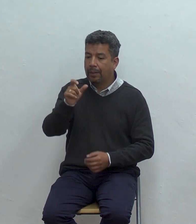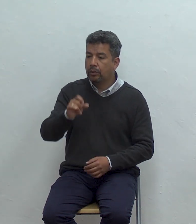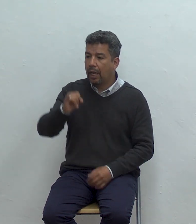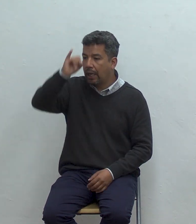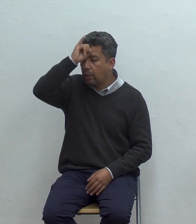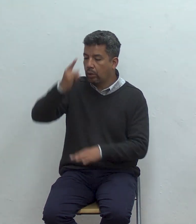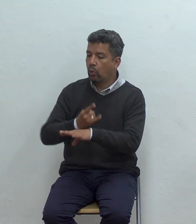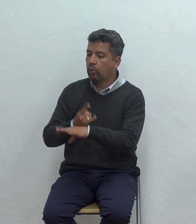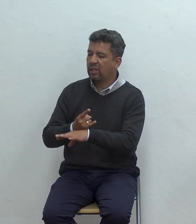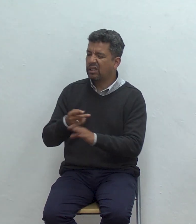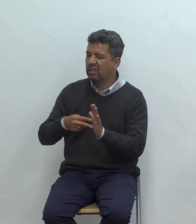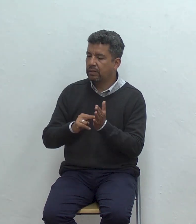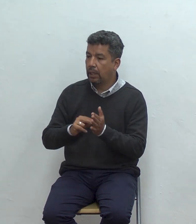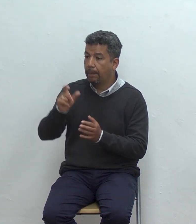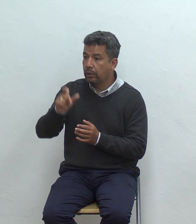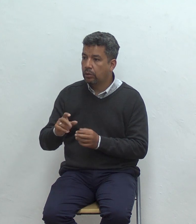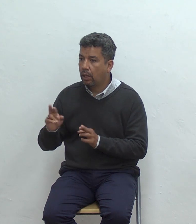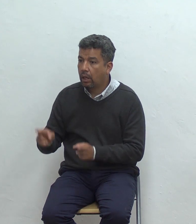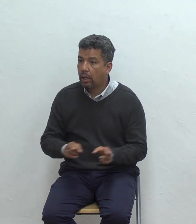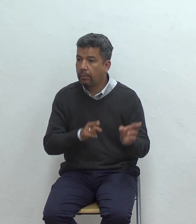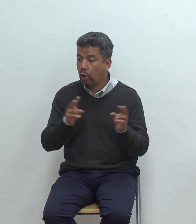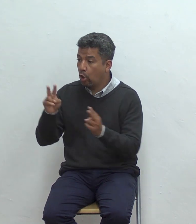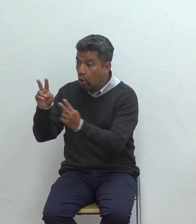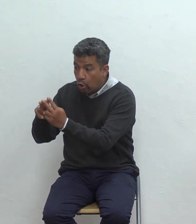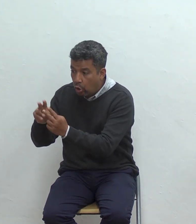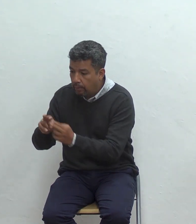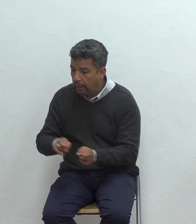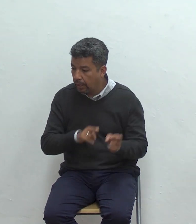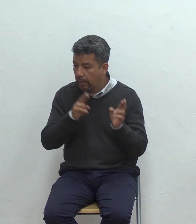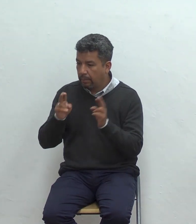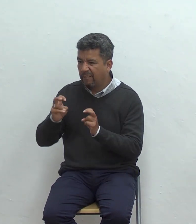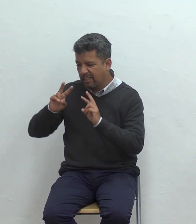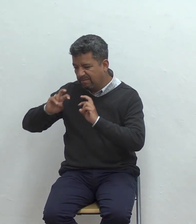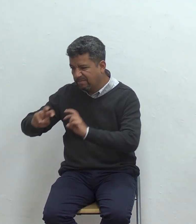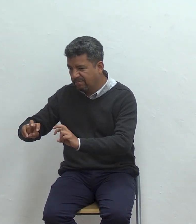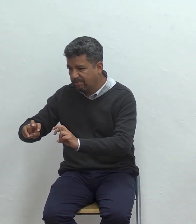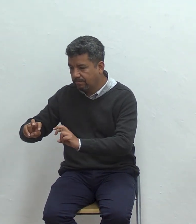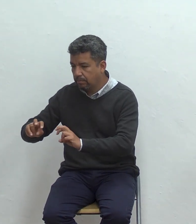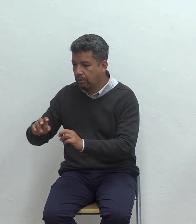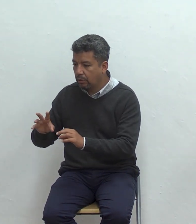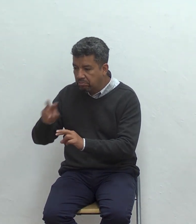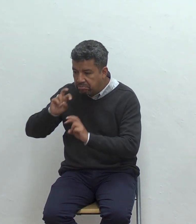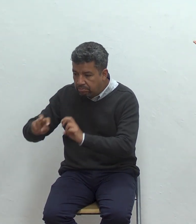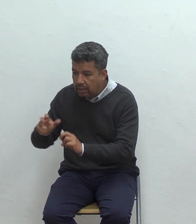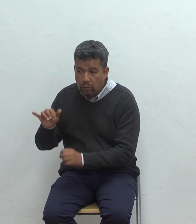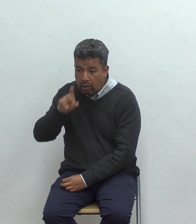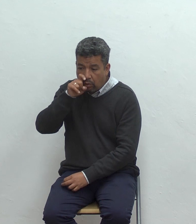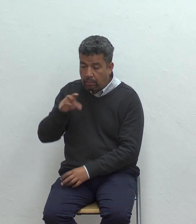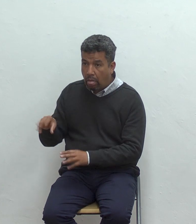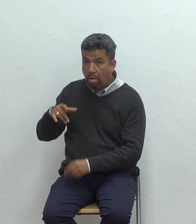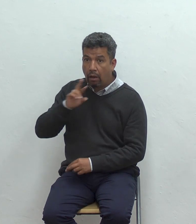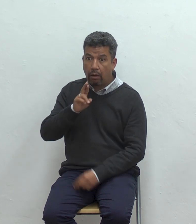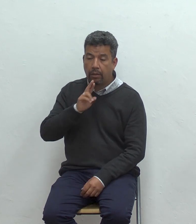útil, es eso. Es gente que repite lo que no conoce, lo que no ha investigado, lo que no ha averiguado y se deja manejar